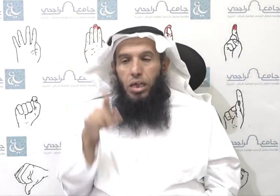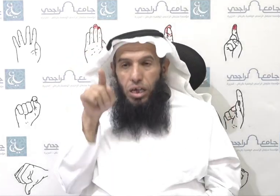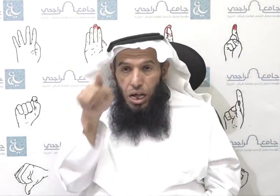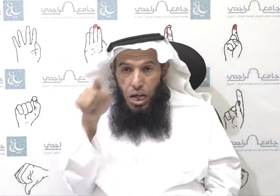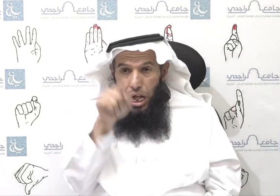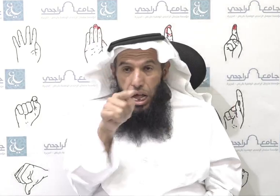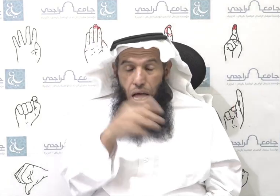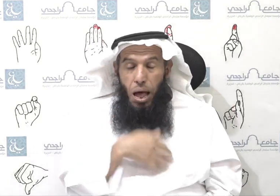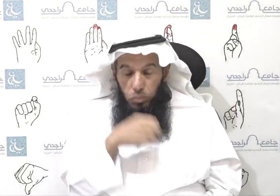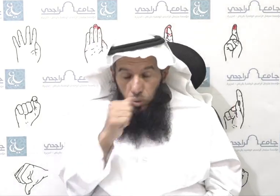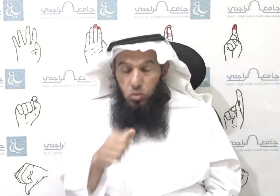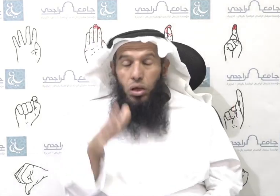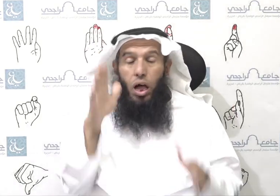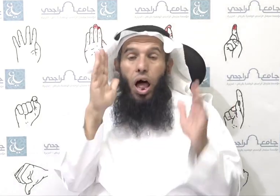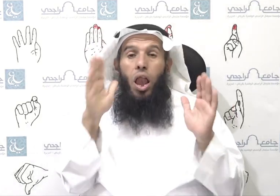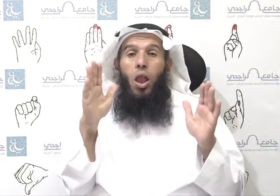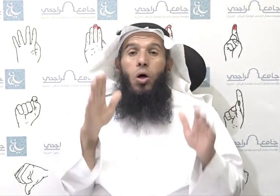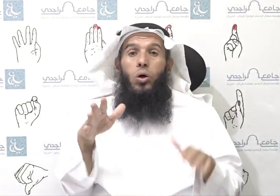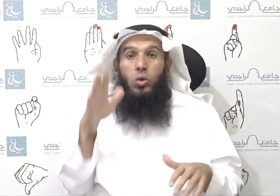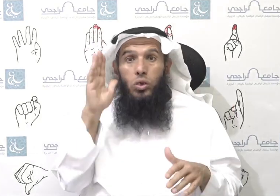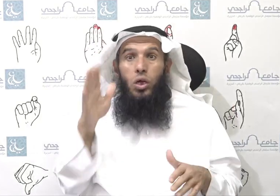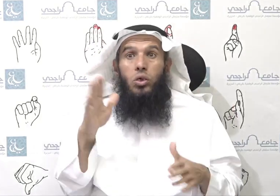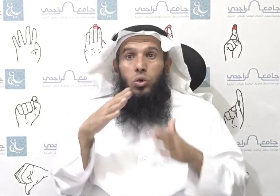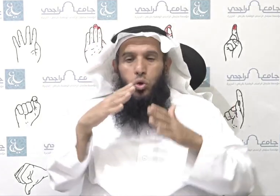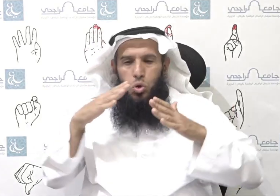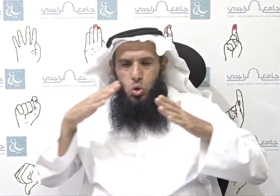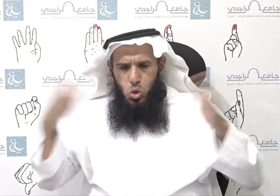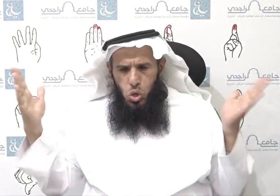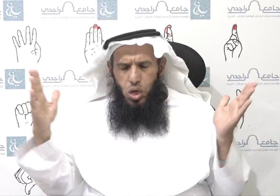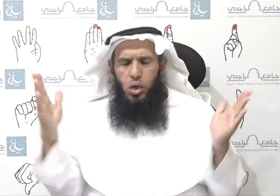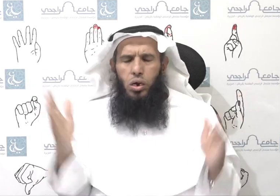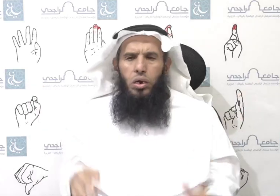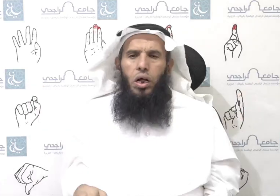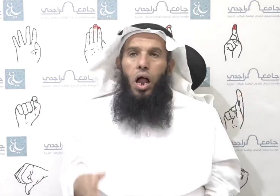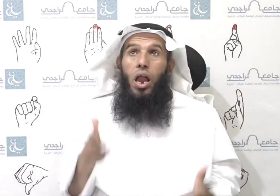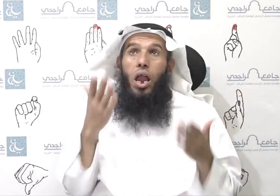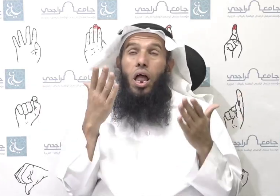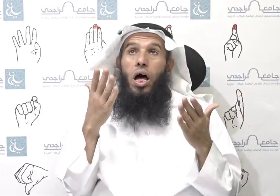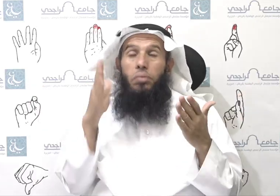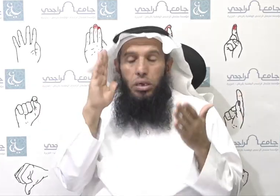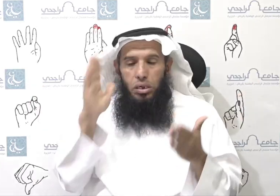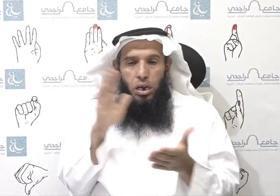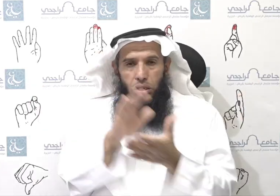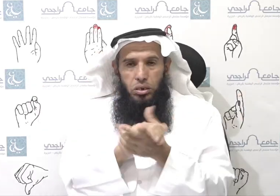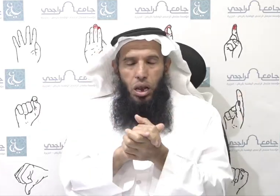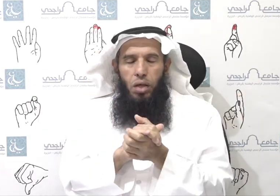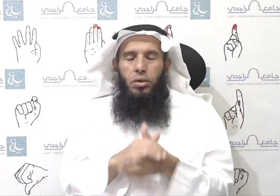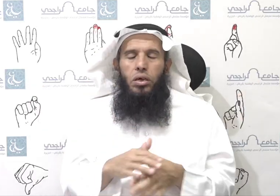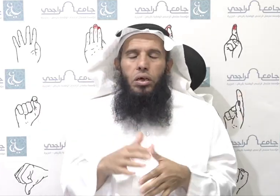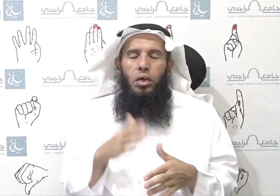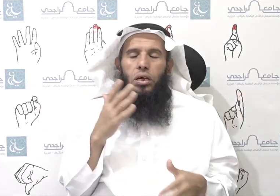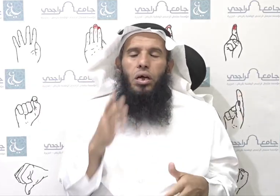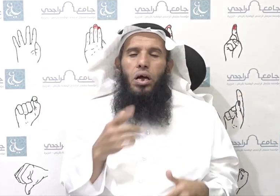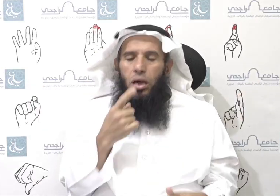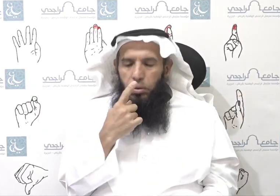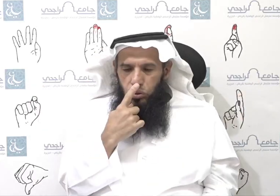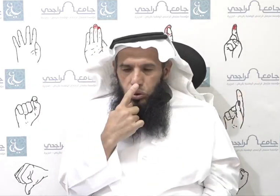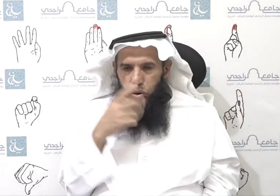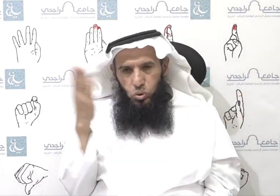الذين آمنوا صلوا عليه وسلموا تسليما. اللهم صل وسلم وبارك على عبدك ورسولك محمد،